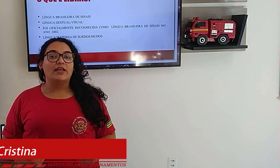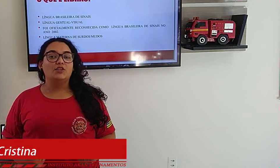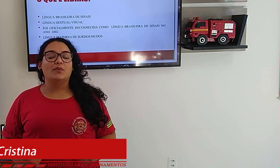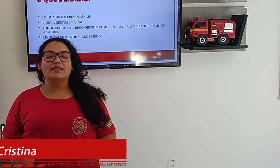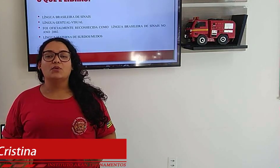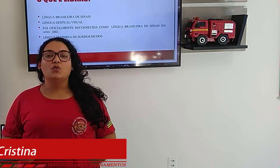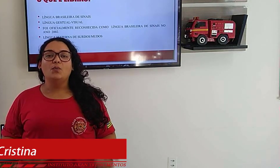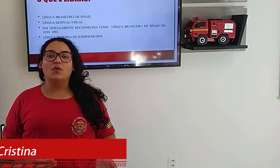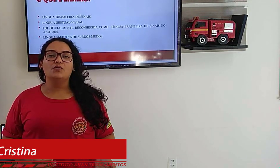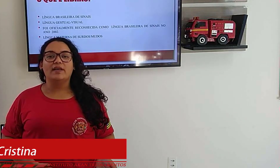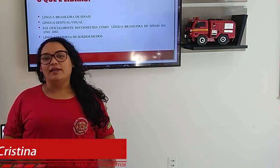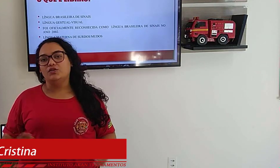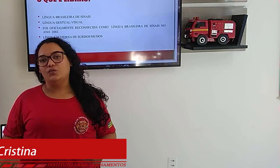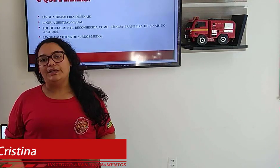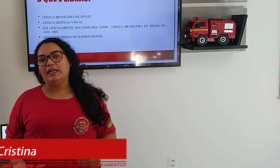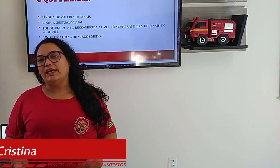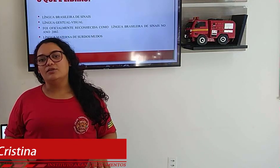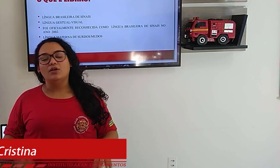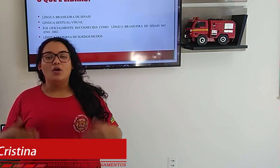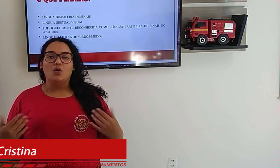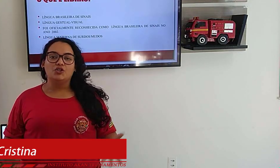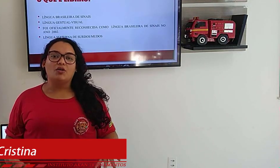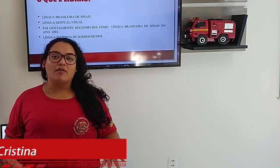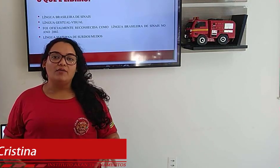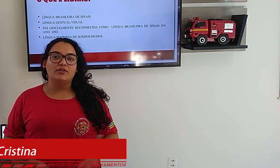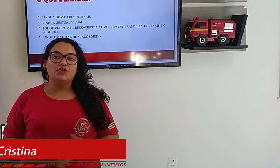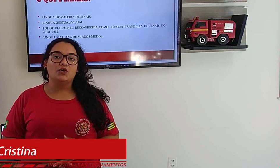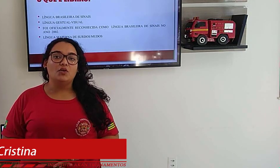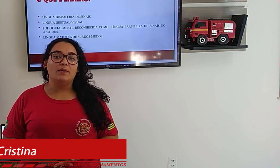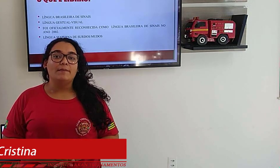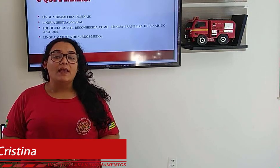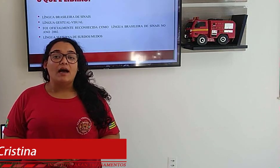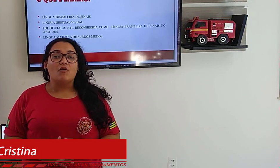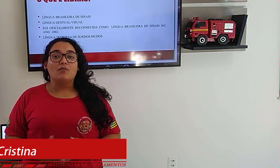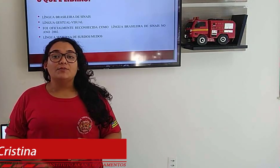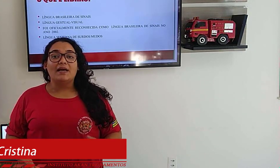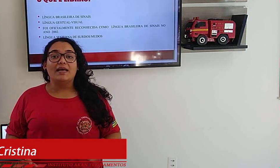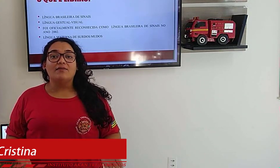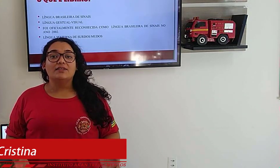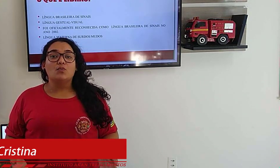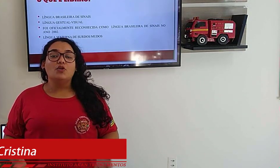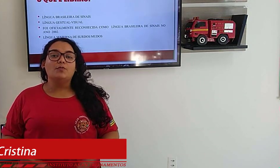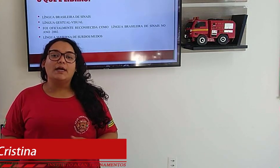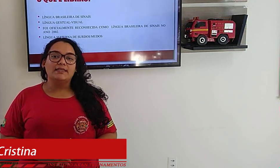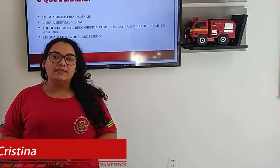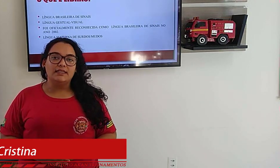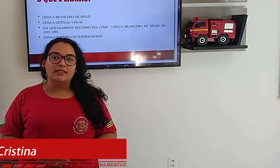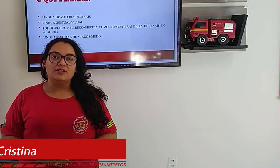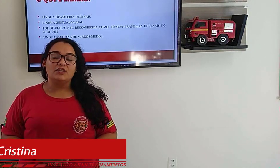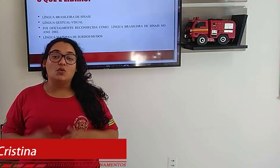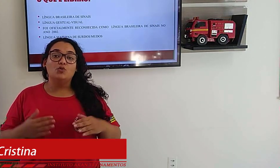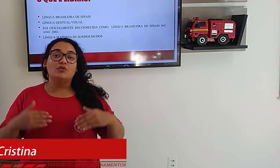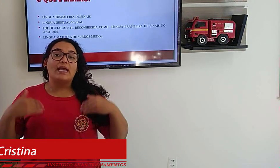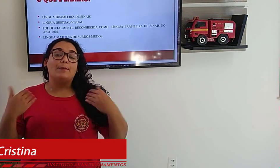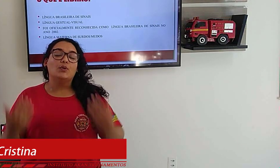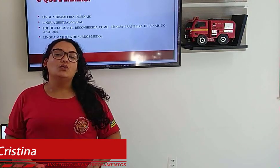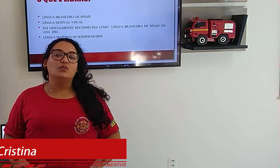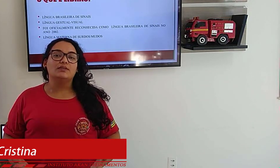diferente, por exemplo, do português, do inglês ou de qualquer outro idioma, algumas palavras são muito parecidas, né? Só muda o que? A pronúncia.